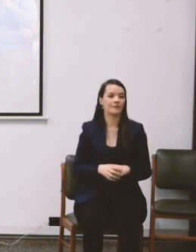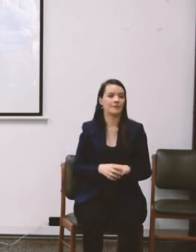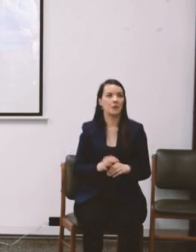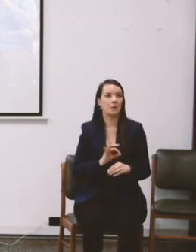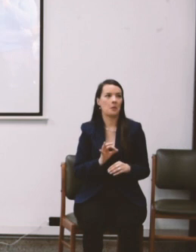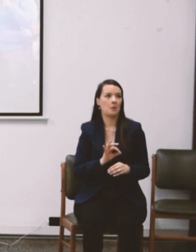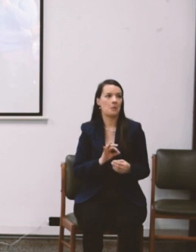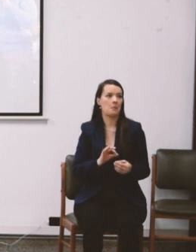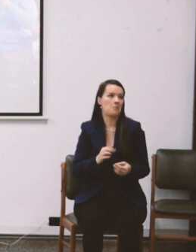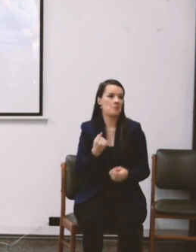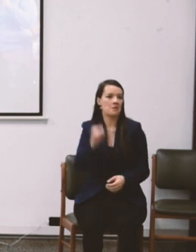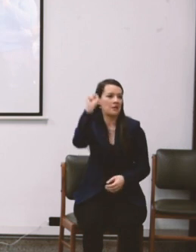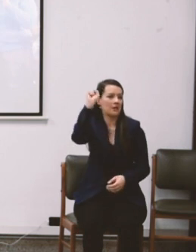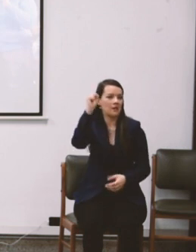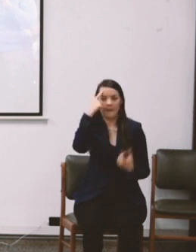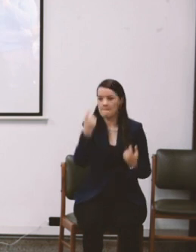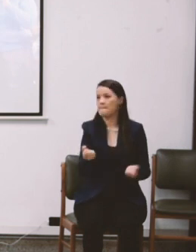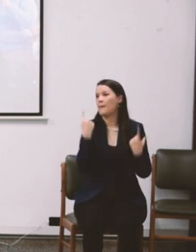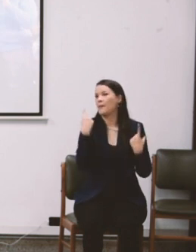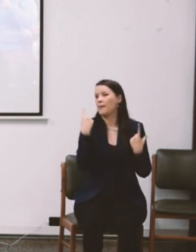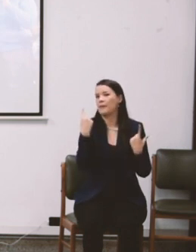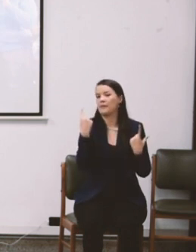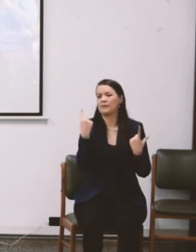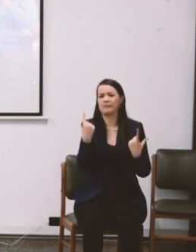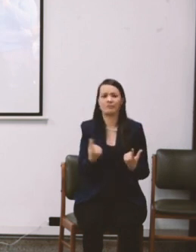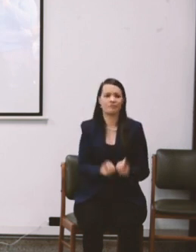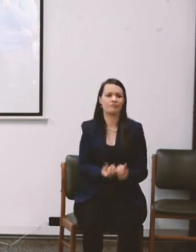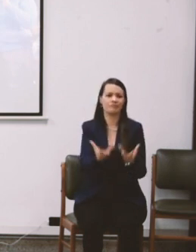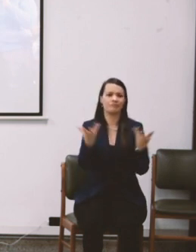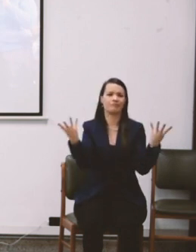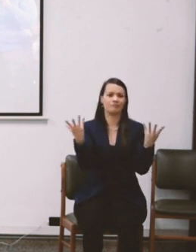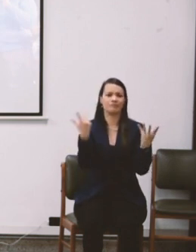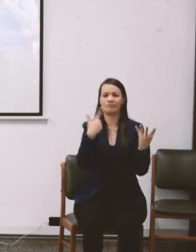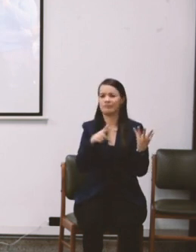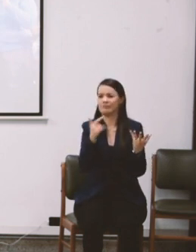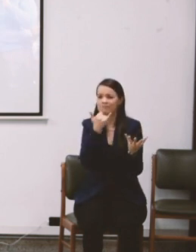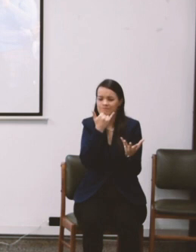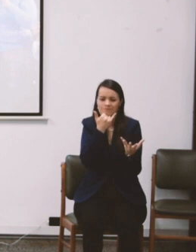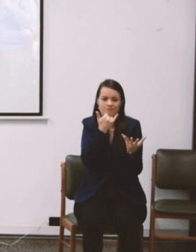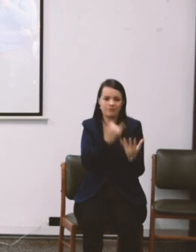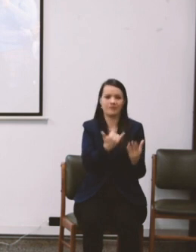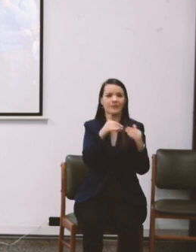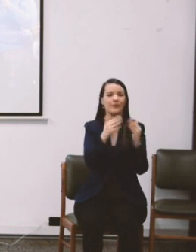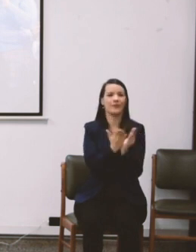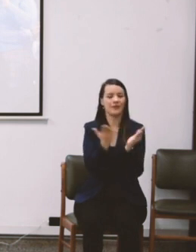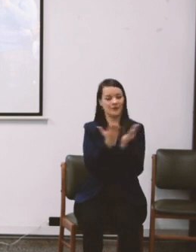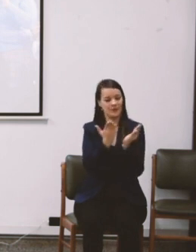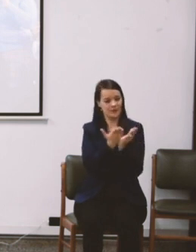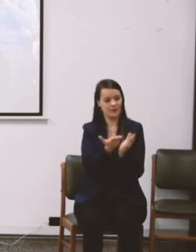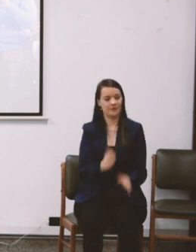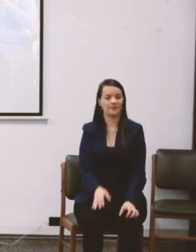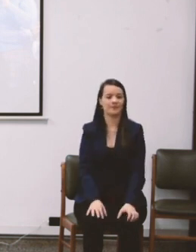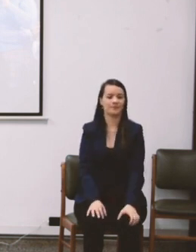aprender también, ser rebelde, ¿cierto? Una cantidad de cosas que es lo que nos pasa cuando pasamos por la educación, ¿cierto? Es lo que